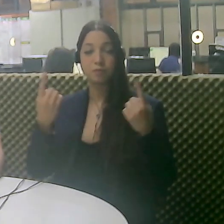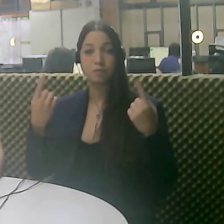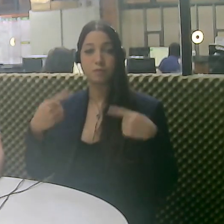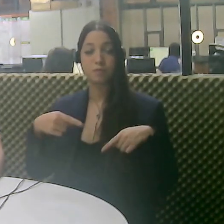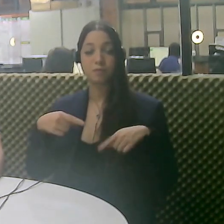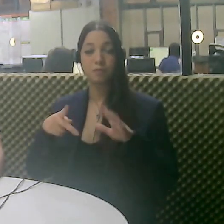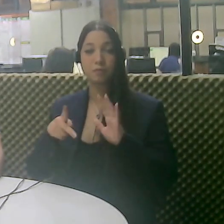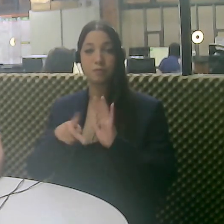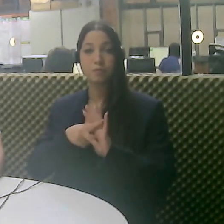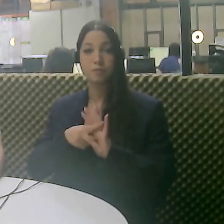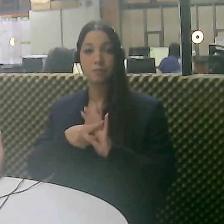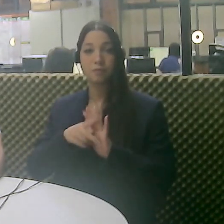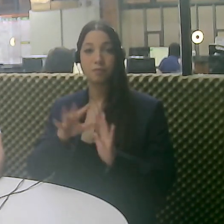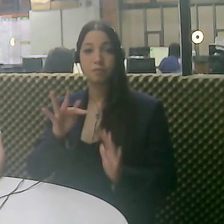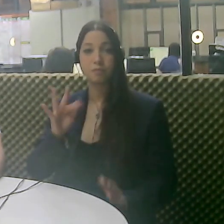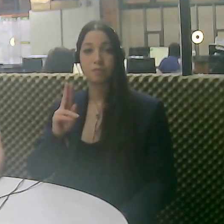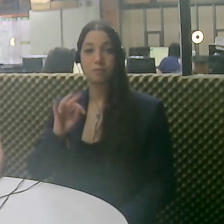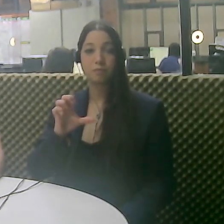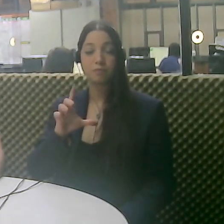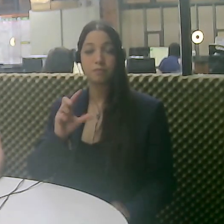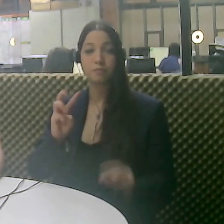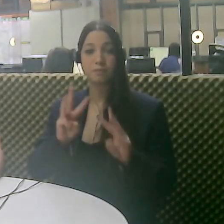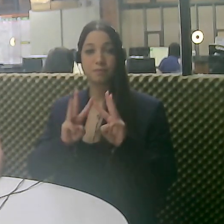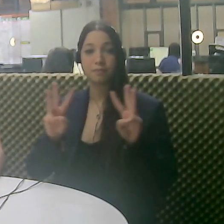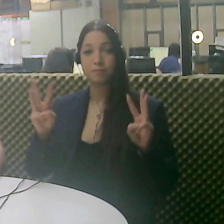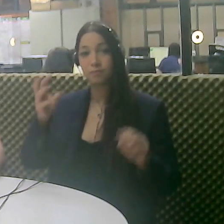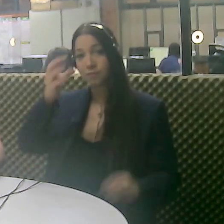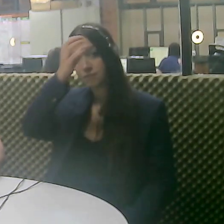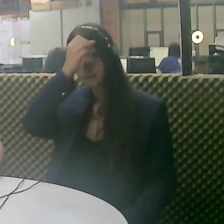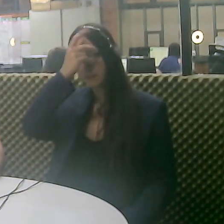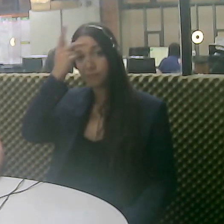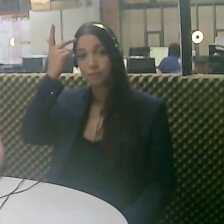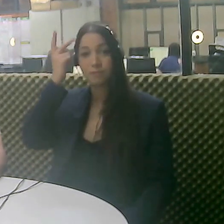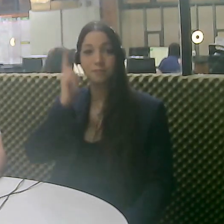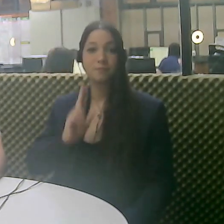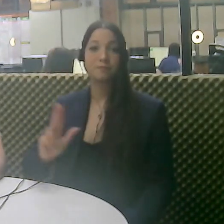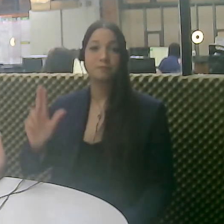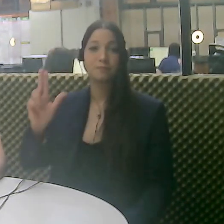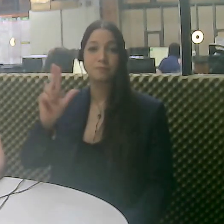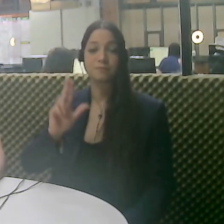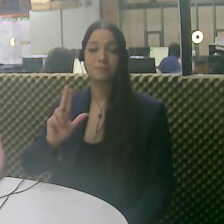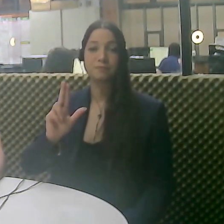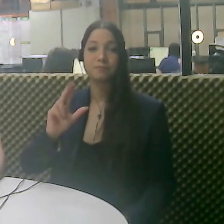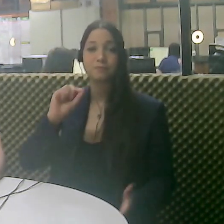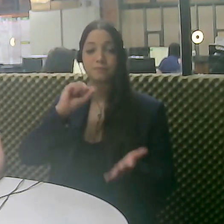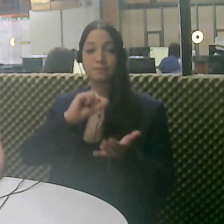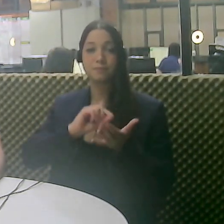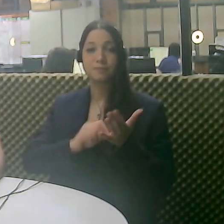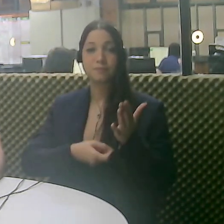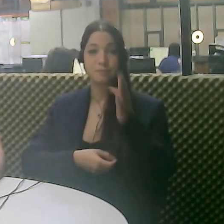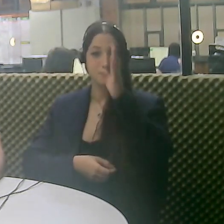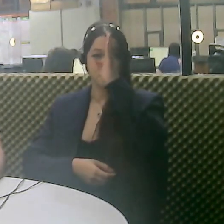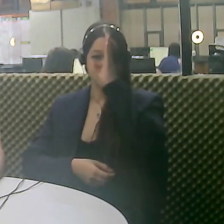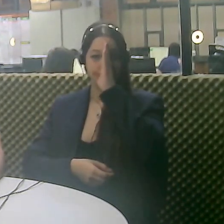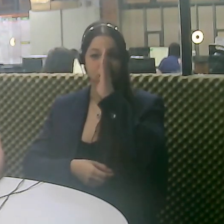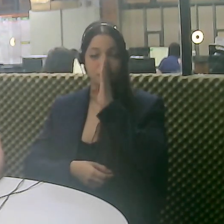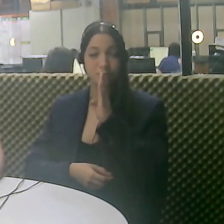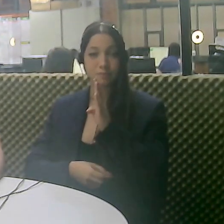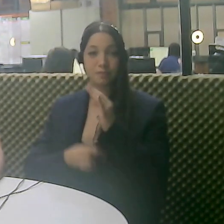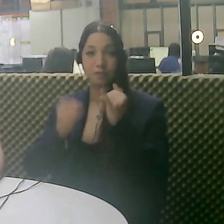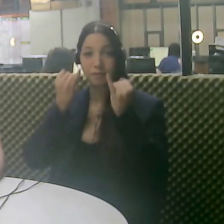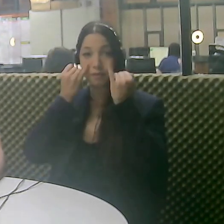no menu da página da Futel, localizada no portal da Prefeitura de Uberlândia. As inscrições são gratuitas e